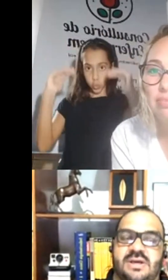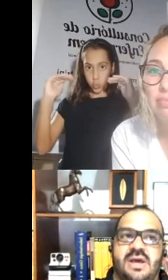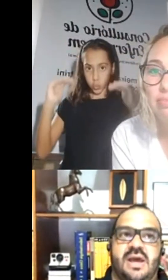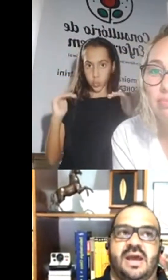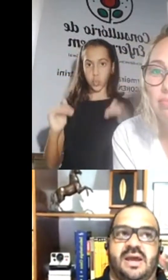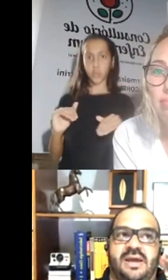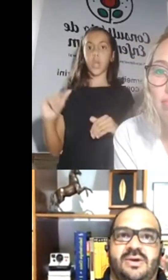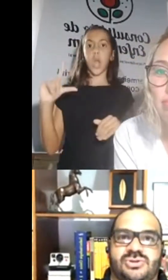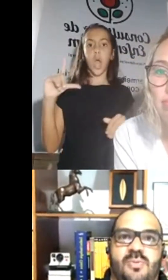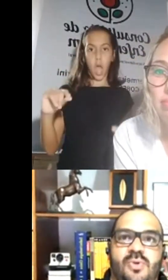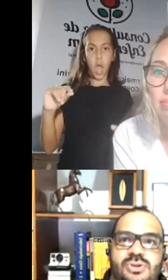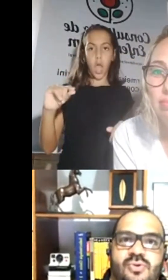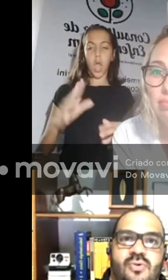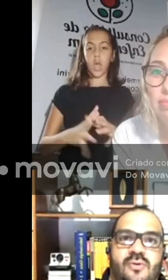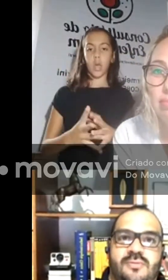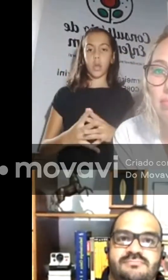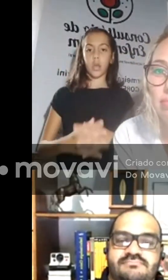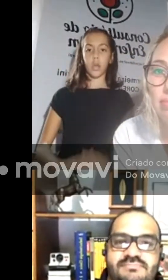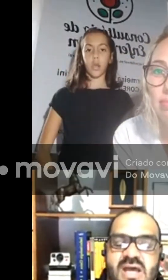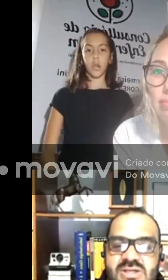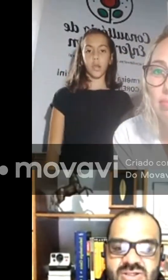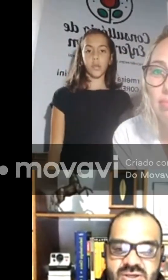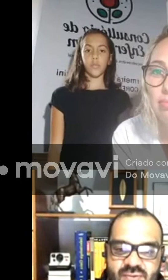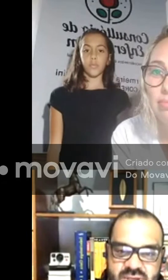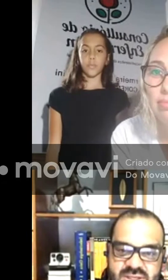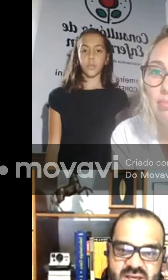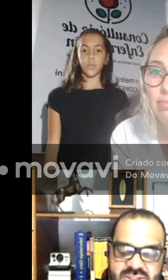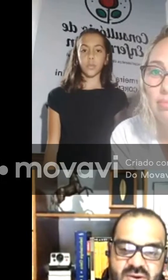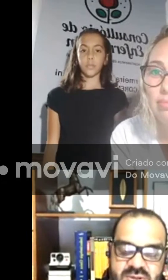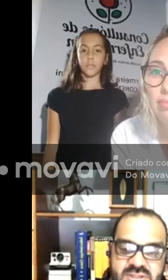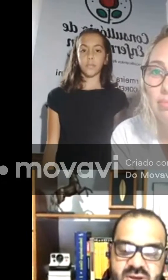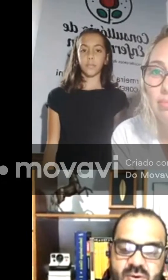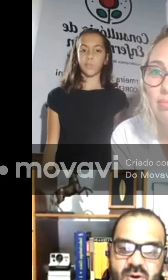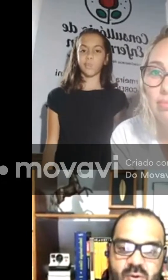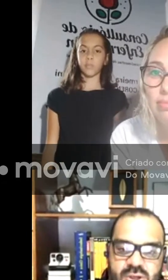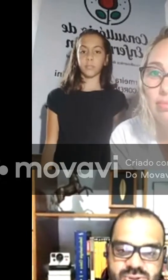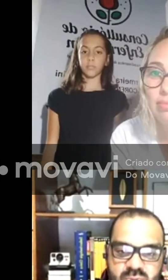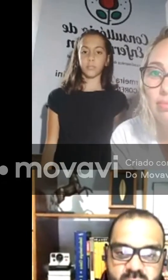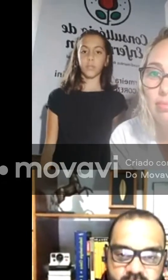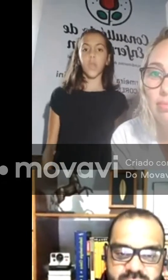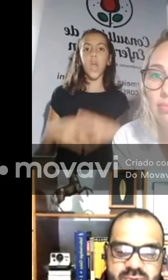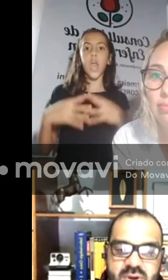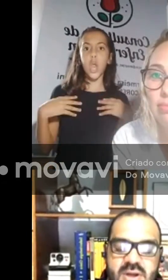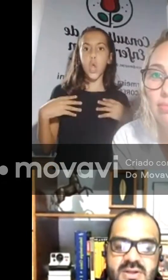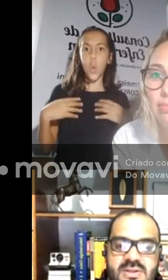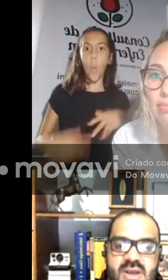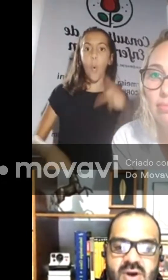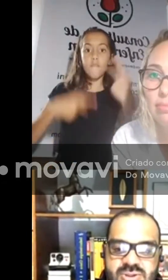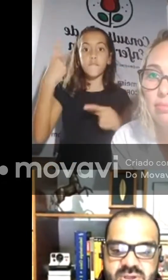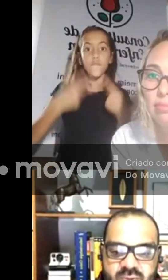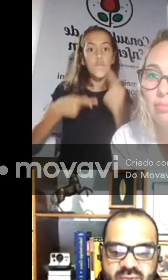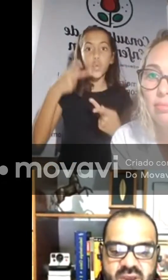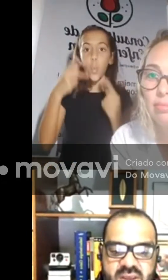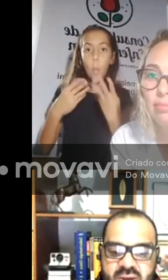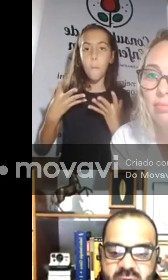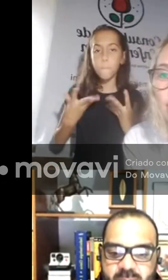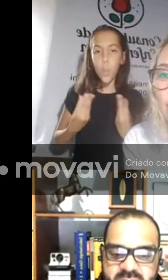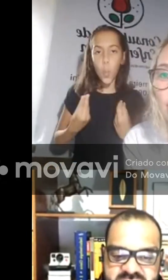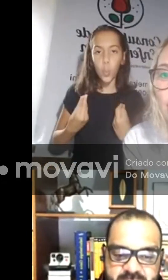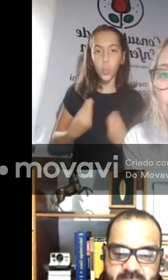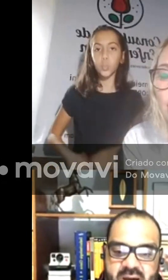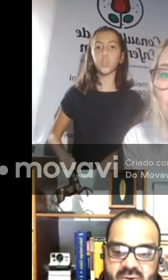Então, assim, eu sou muito taxativo nessa questão, assim, eu gosto muito, eu acho que o